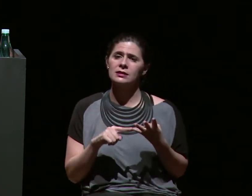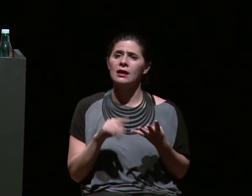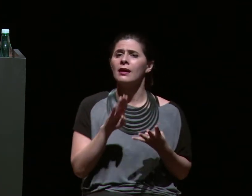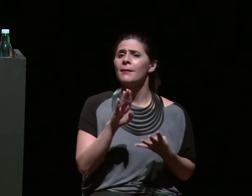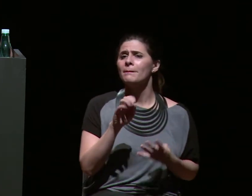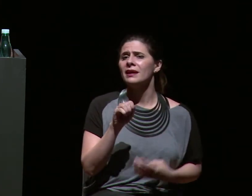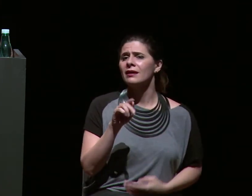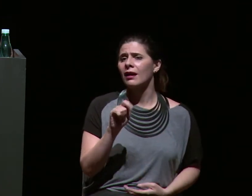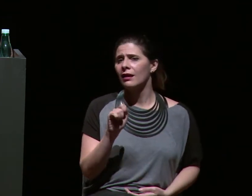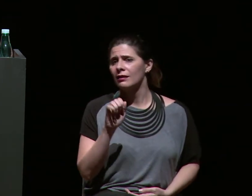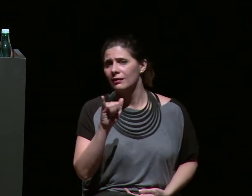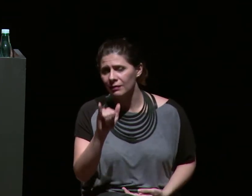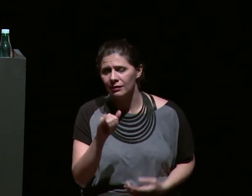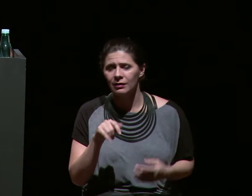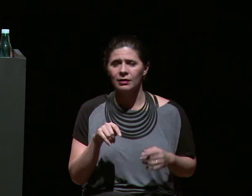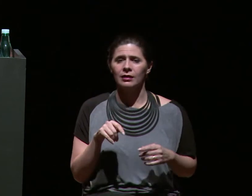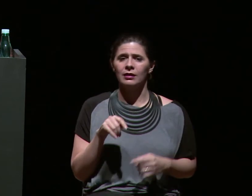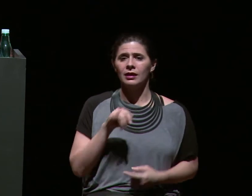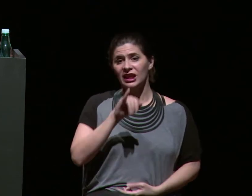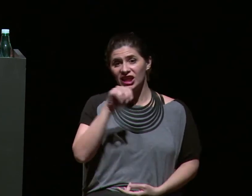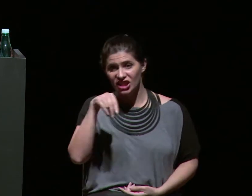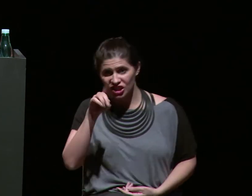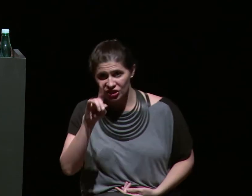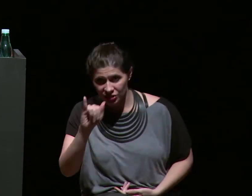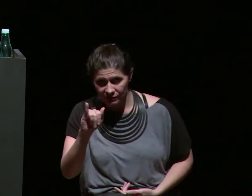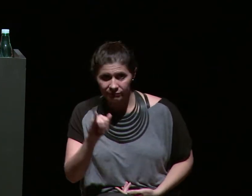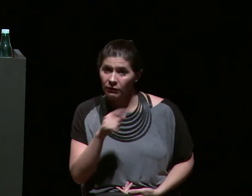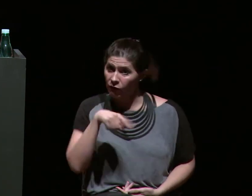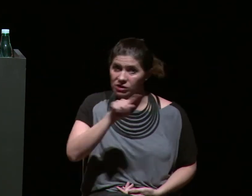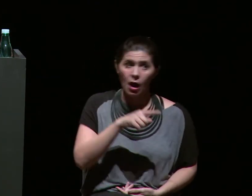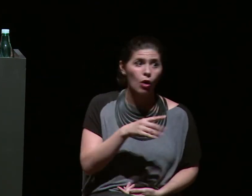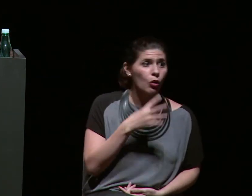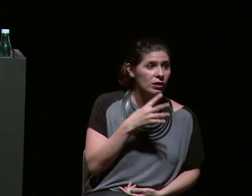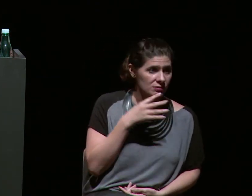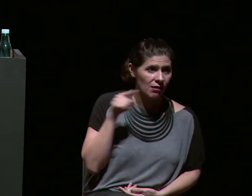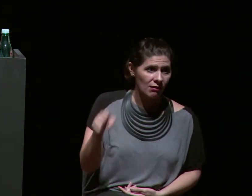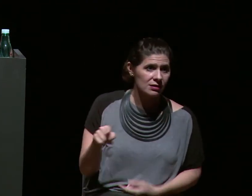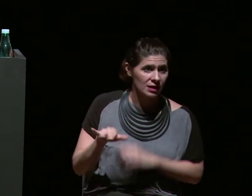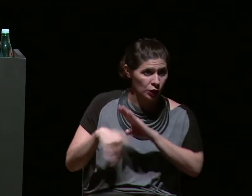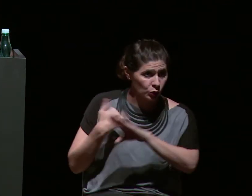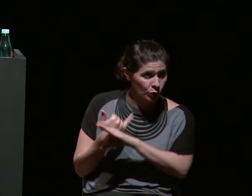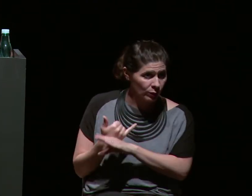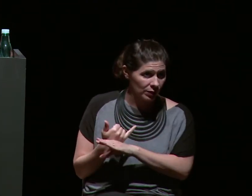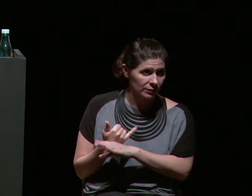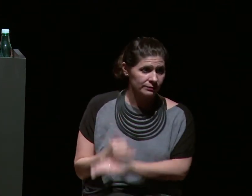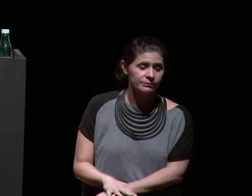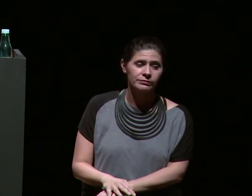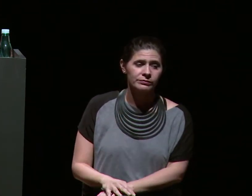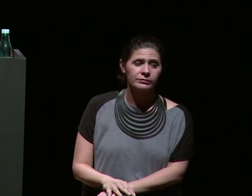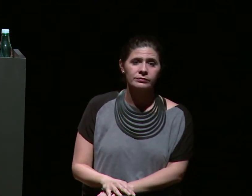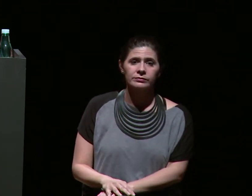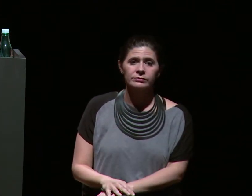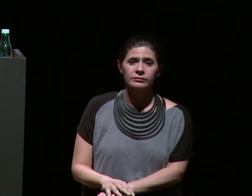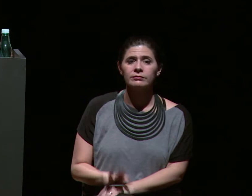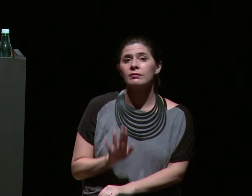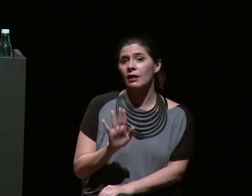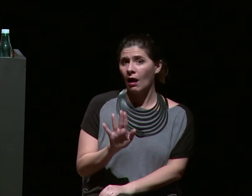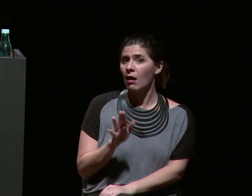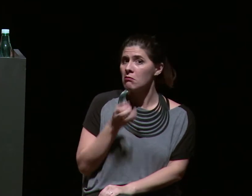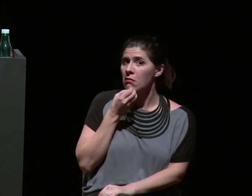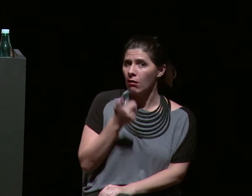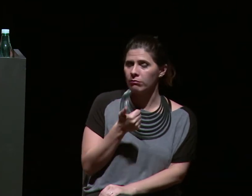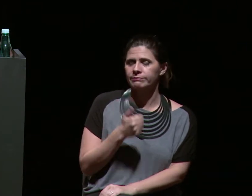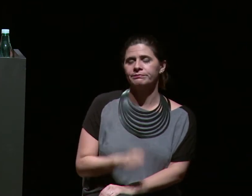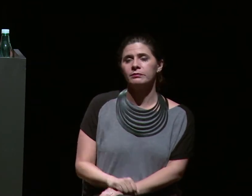algumas outras do seu interesse. Vale muito a pena procurar esse canal no YouTube. Mas o maior destaque que eu posso oferecer